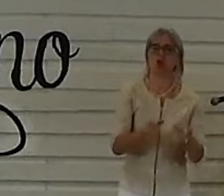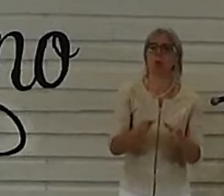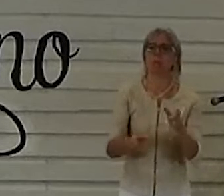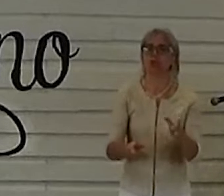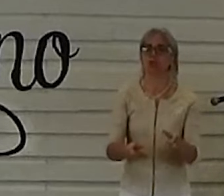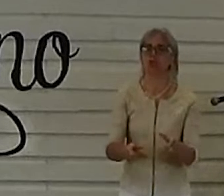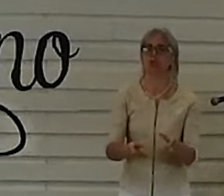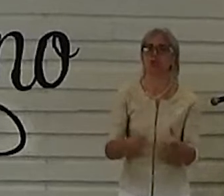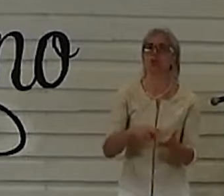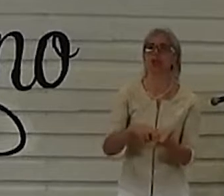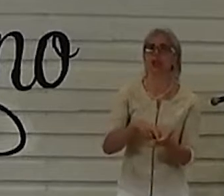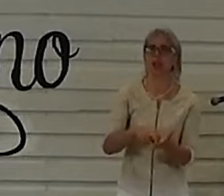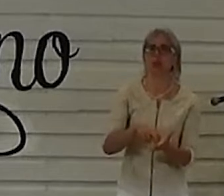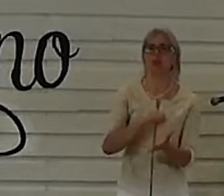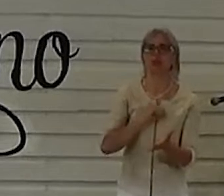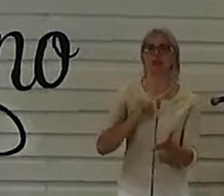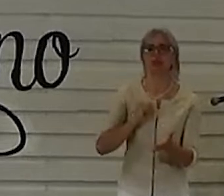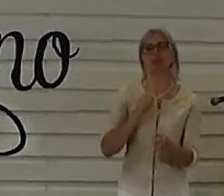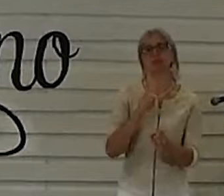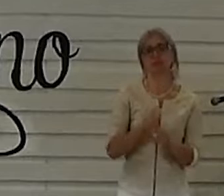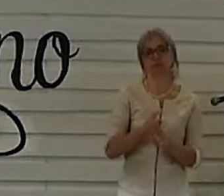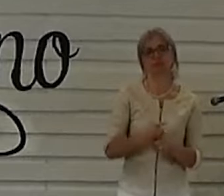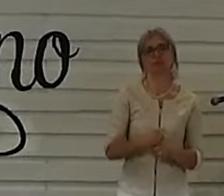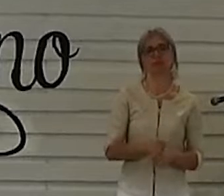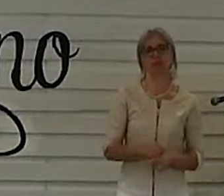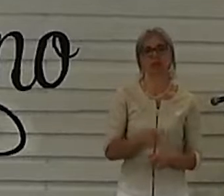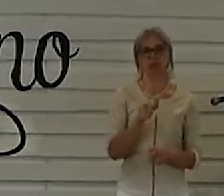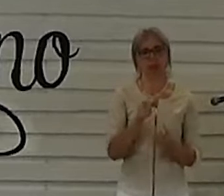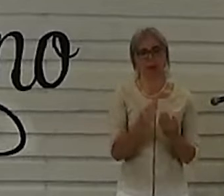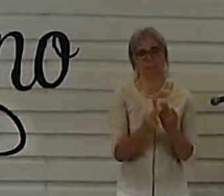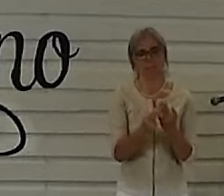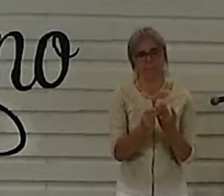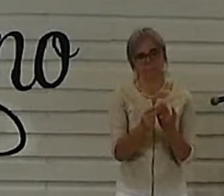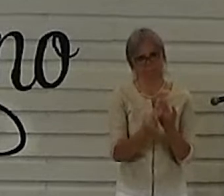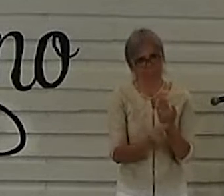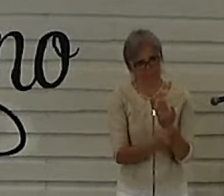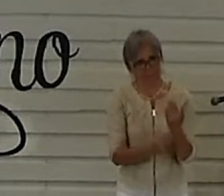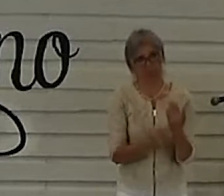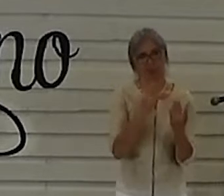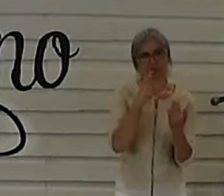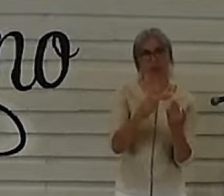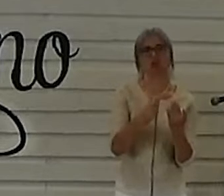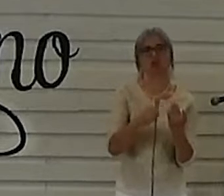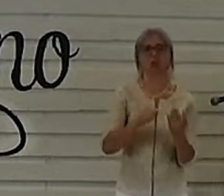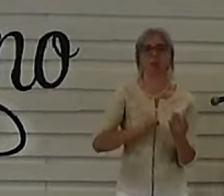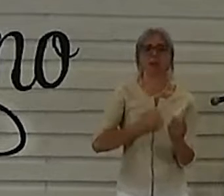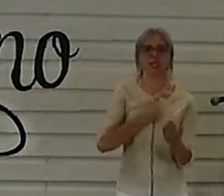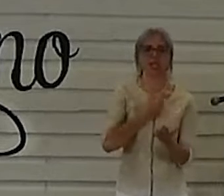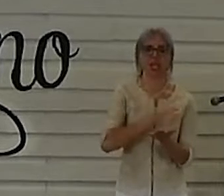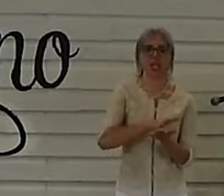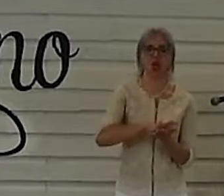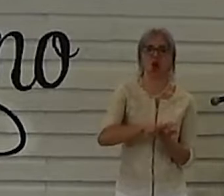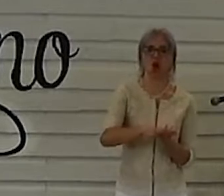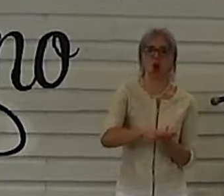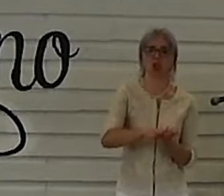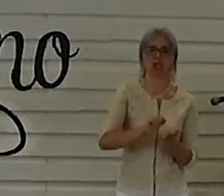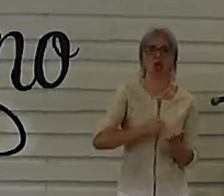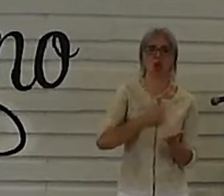La parola di Dio ci dice di avere compassione. Chi è debole nella fede, non giudicare. Avere